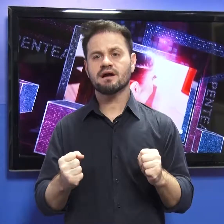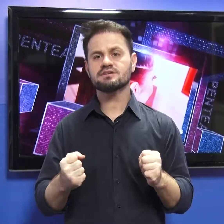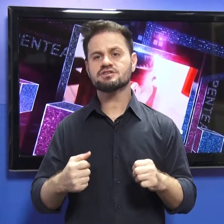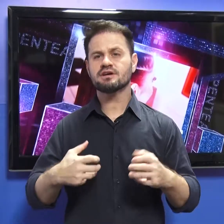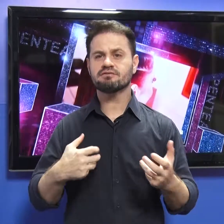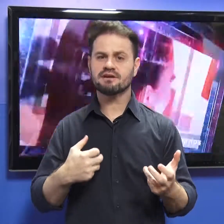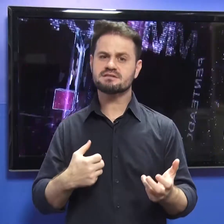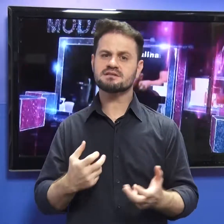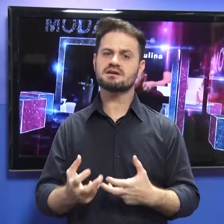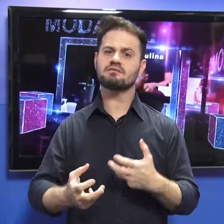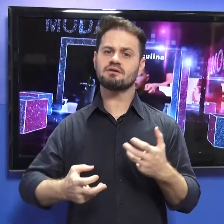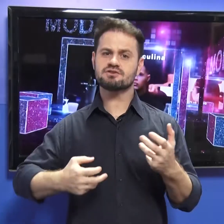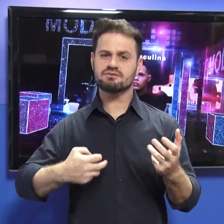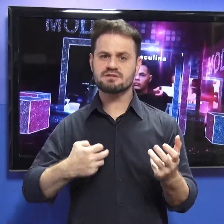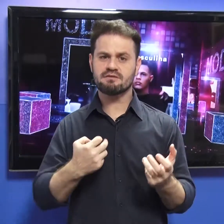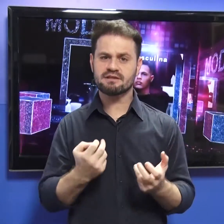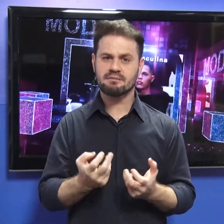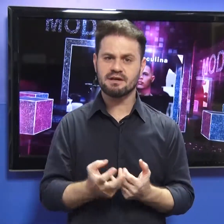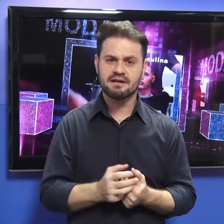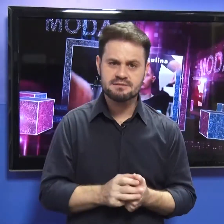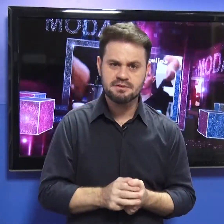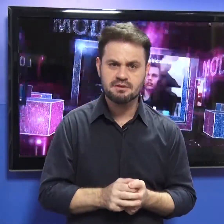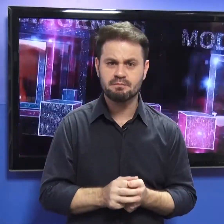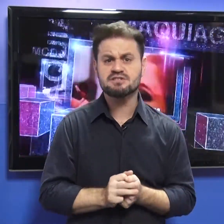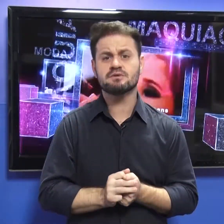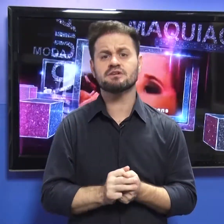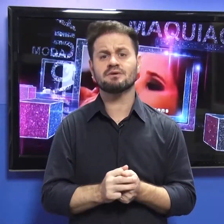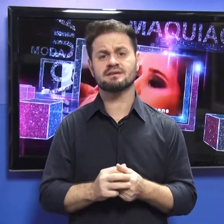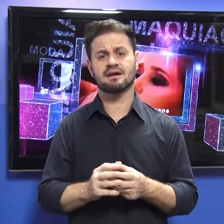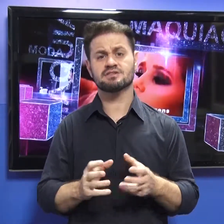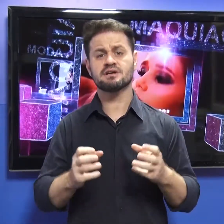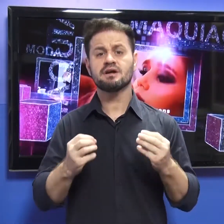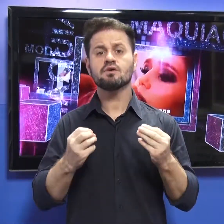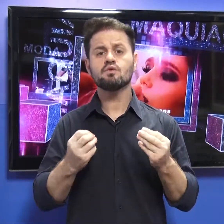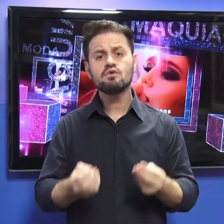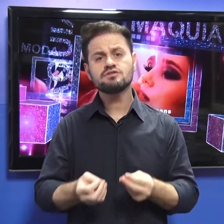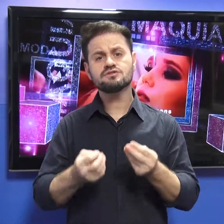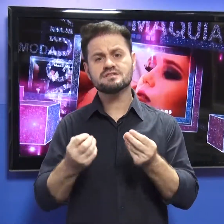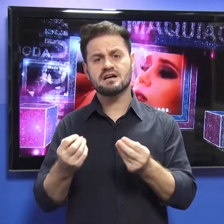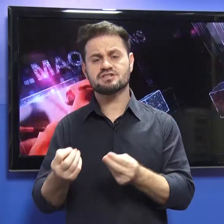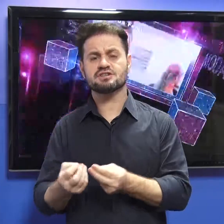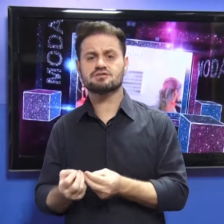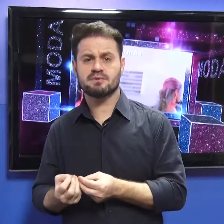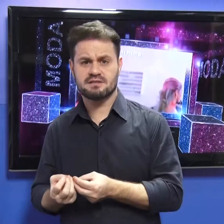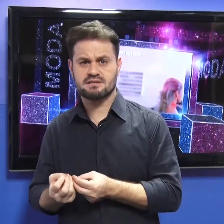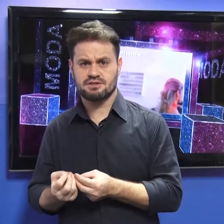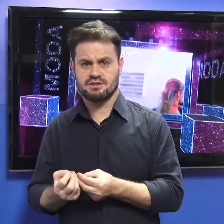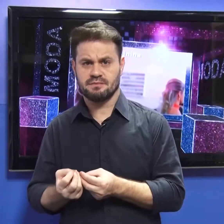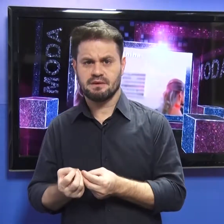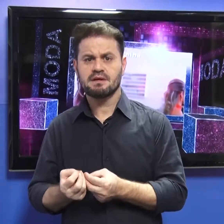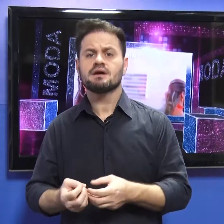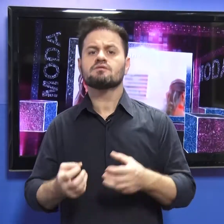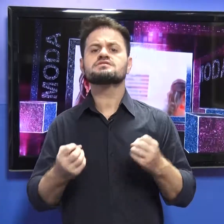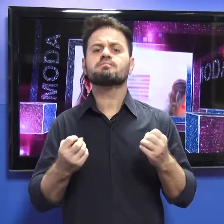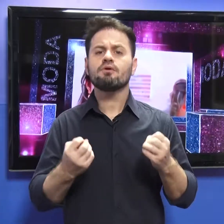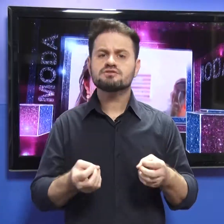de reflexão onde você vai trabalhar pela espiritualidade cuida dos exageros para esse dia você pode usar